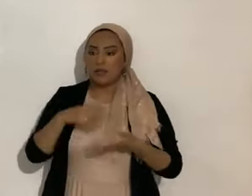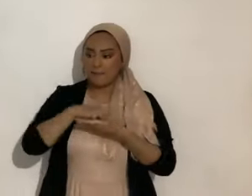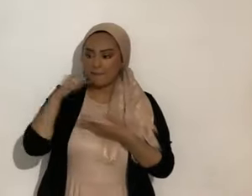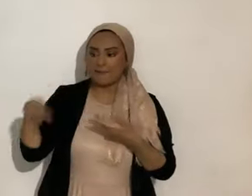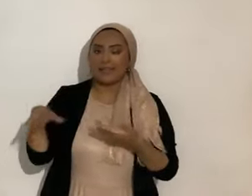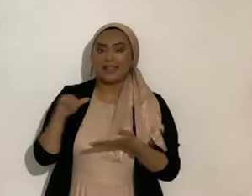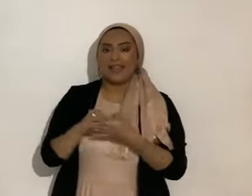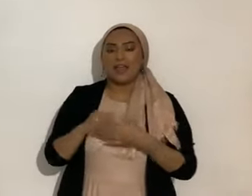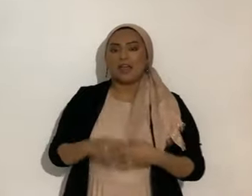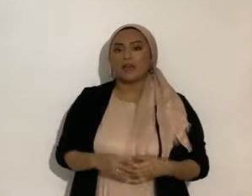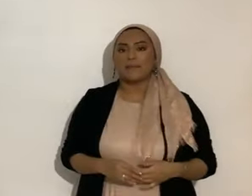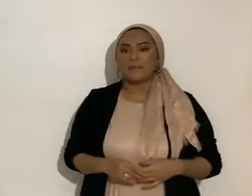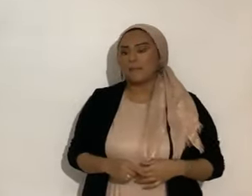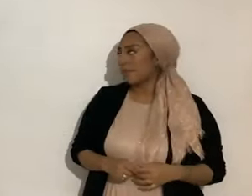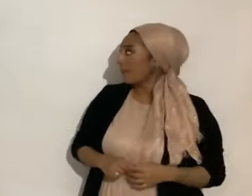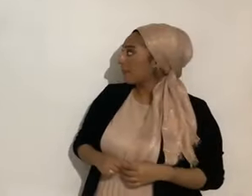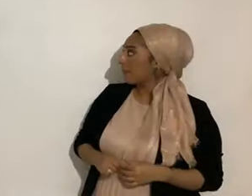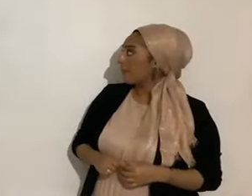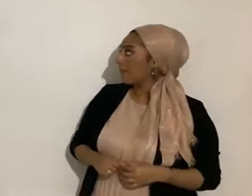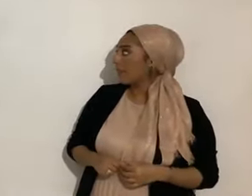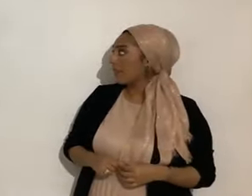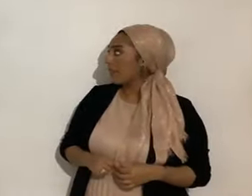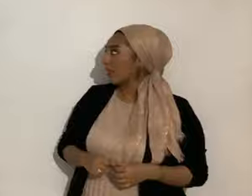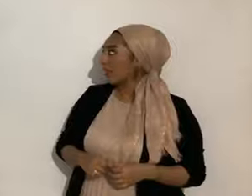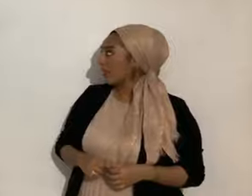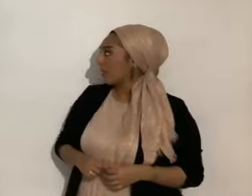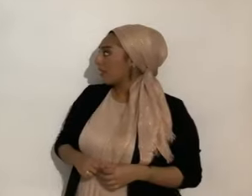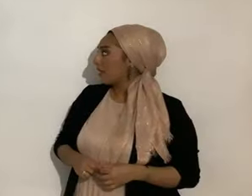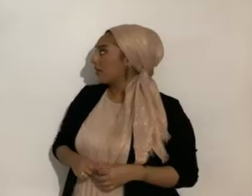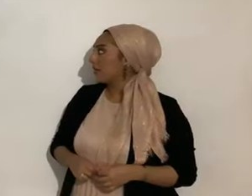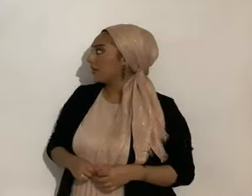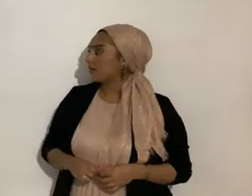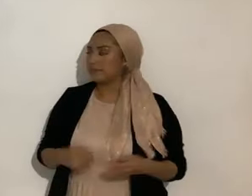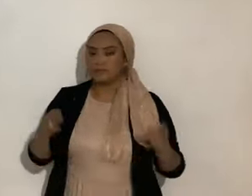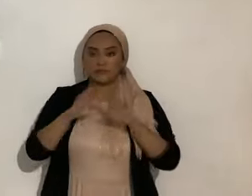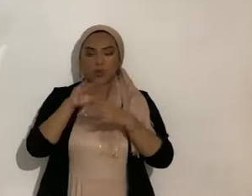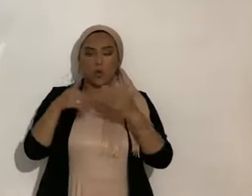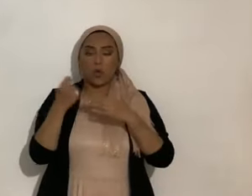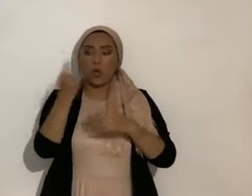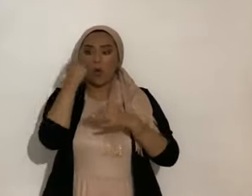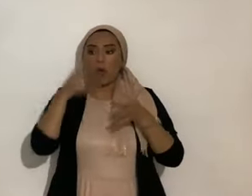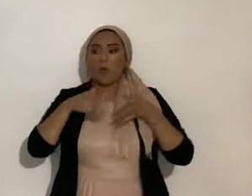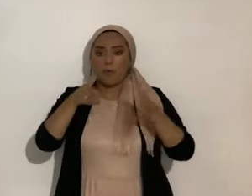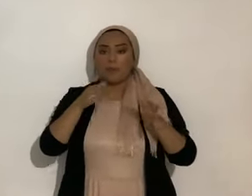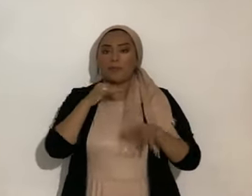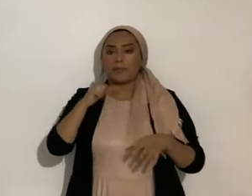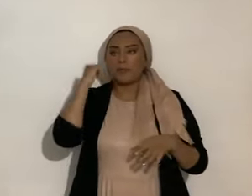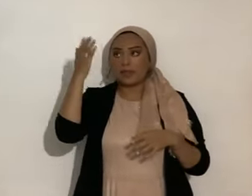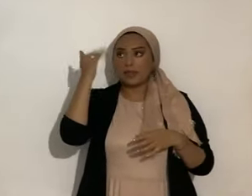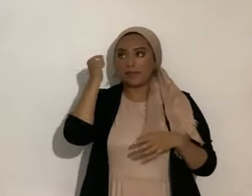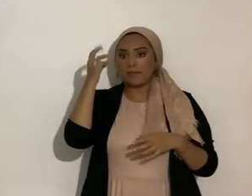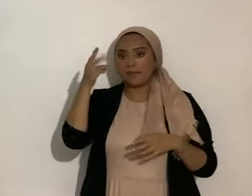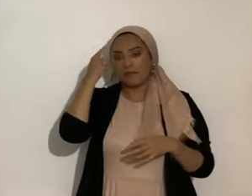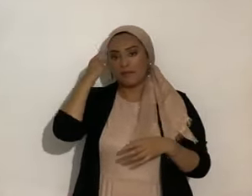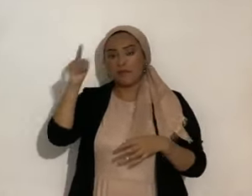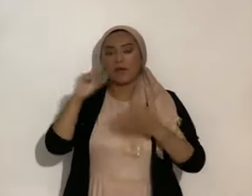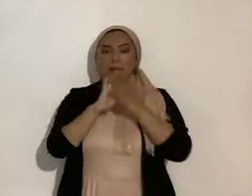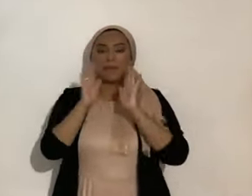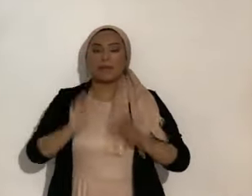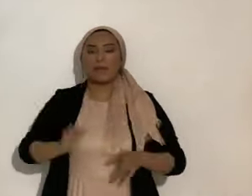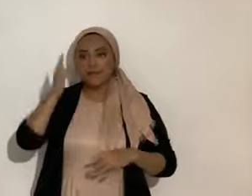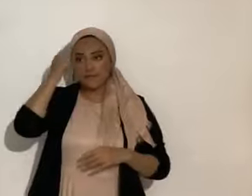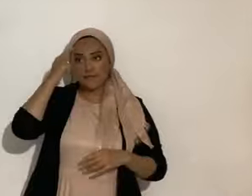eso, ¿sí? Entonces, pero está en este caso cerrando todos los caminos y el único camino es Yahshua para la paz, para la